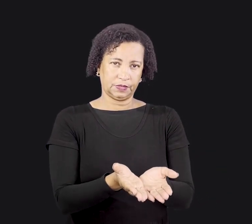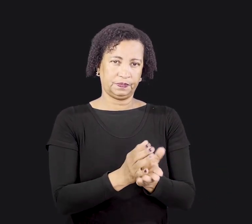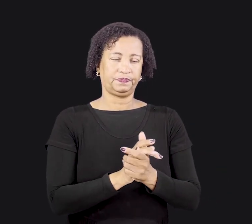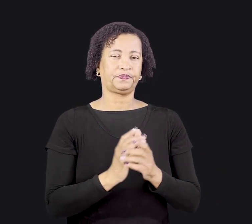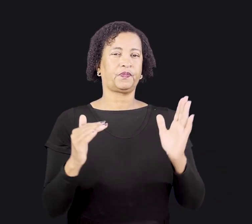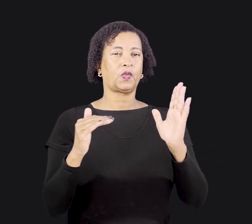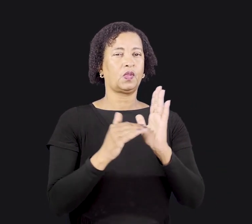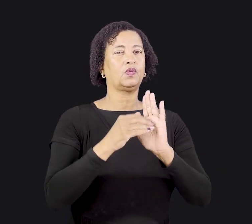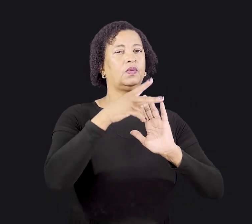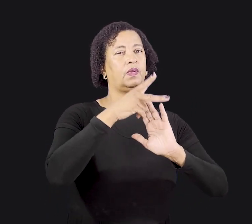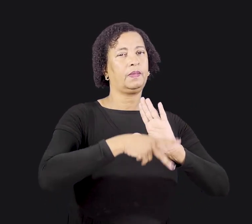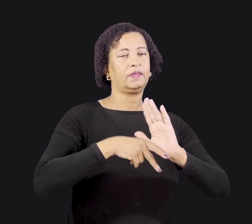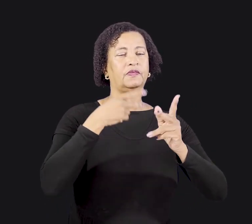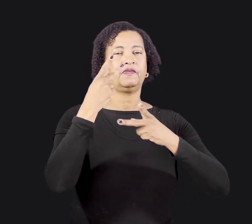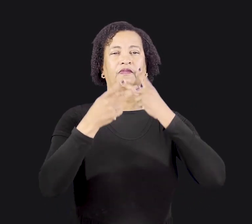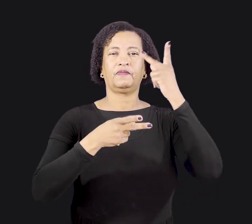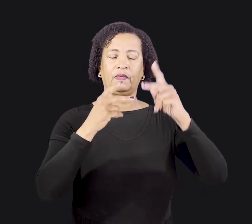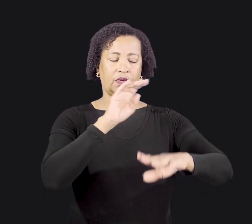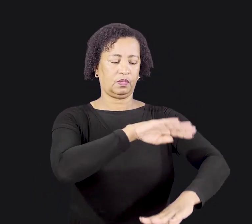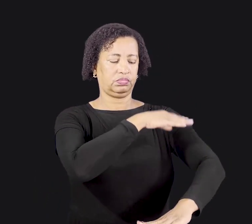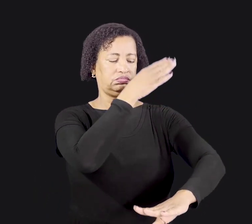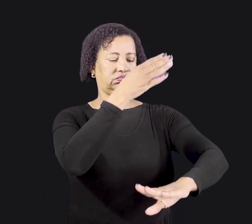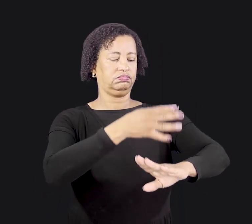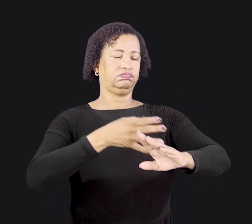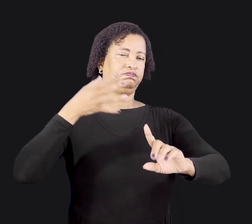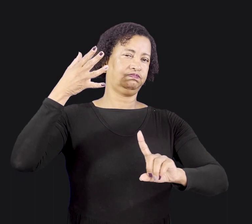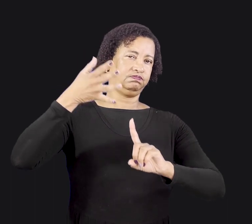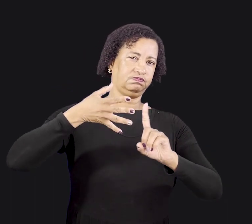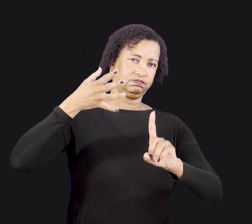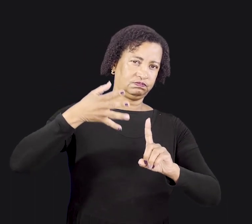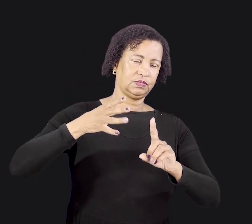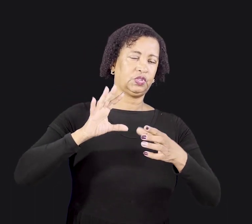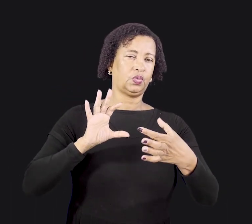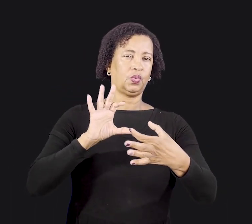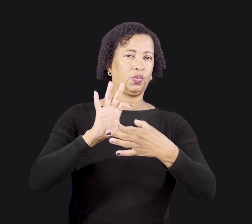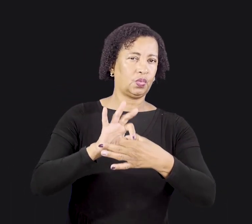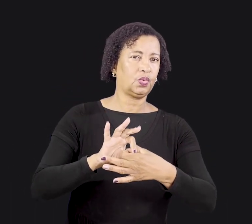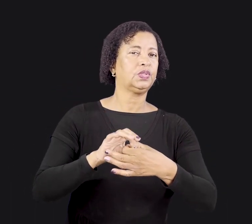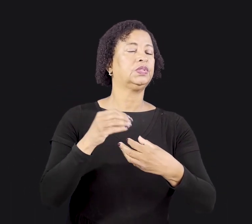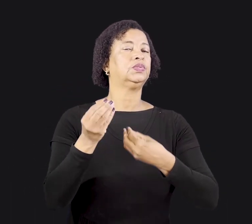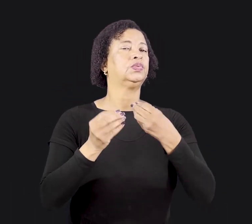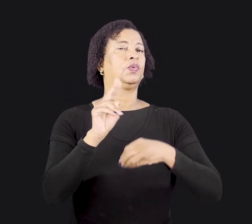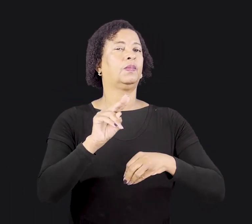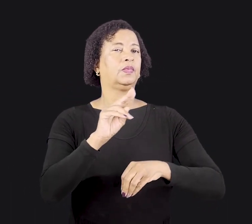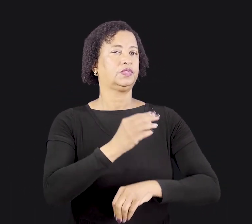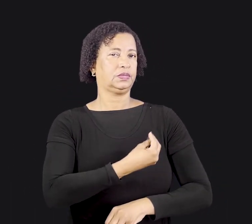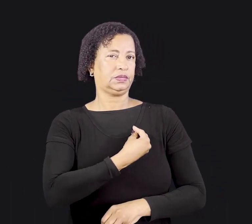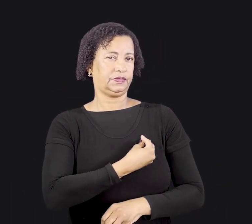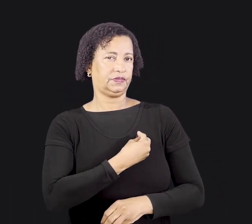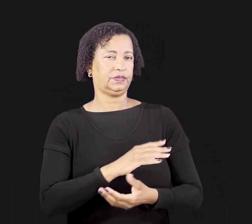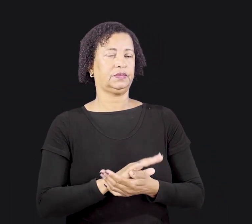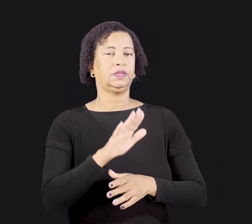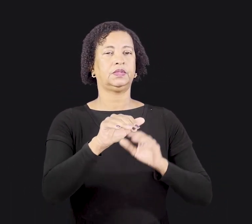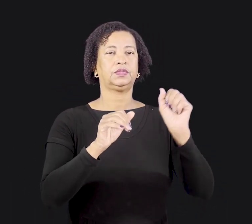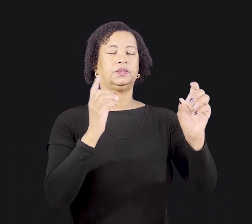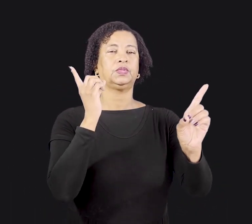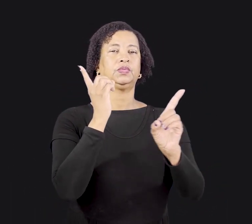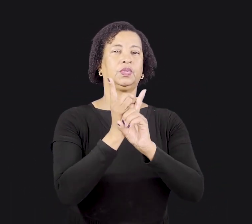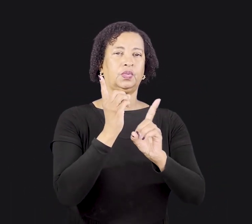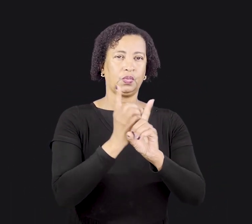últimos programas abordamos o Sermão da Montanha, seu contexto e suas aplicações. Chamamos esse encontro promovido por Jesus